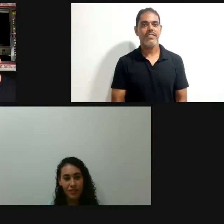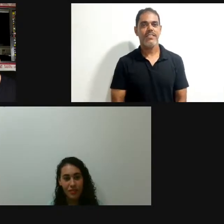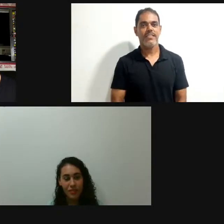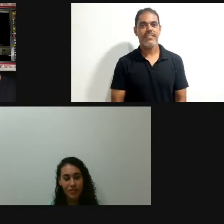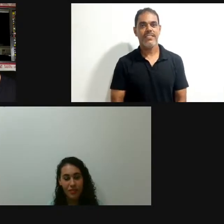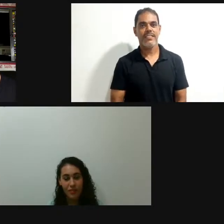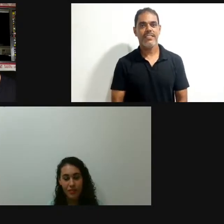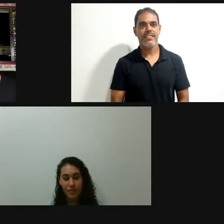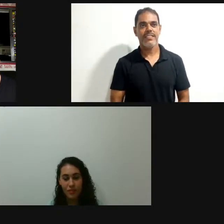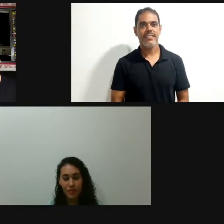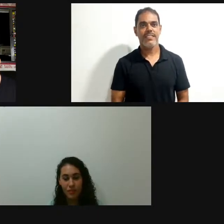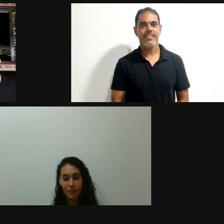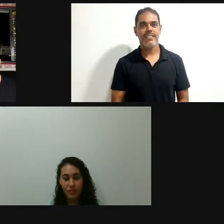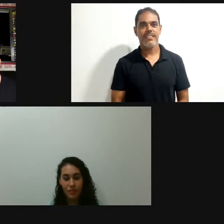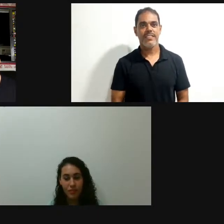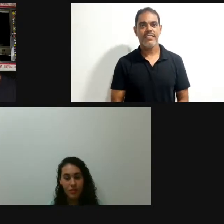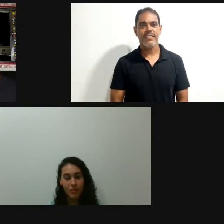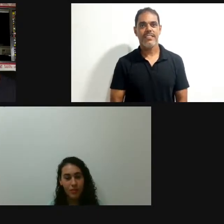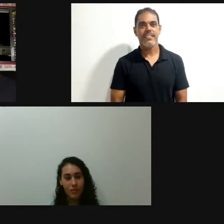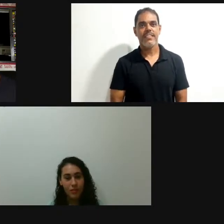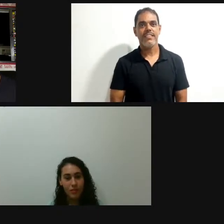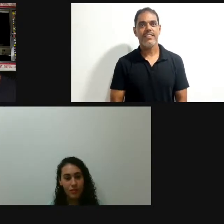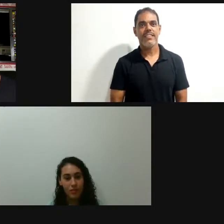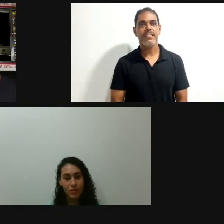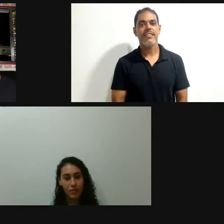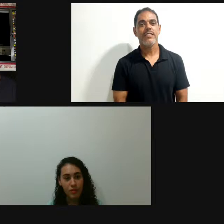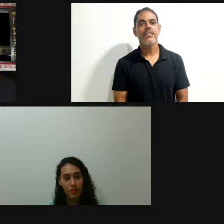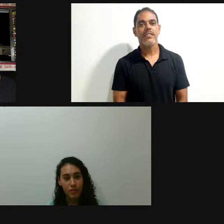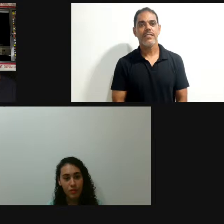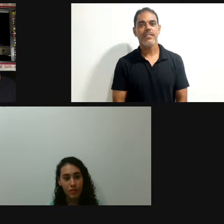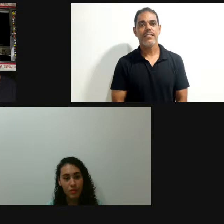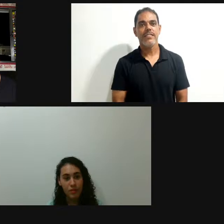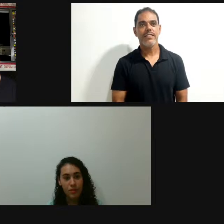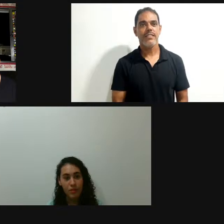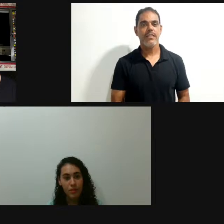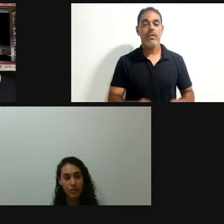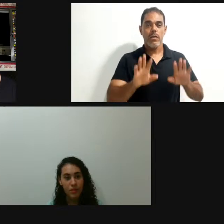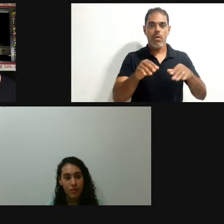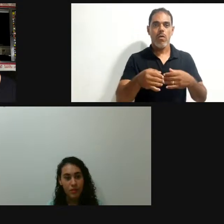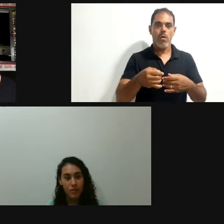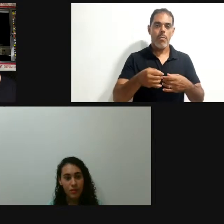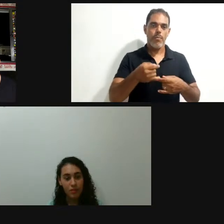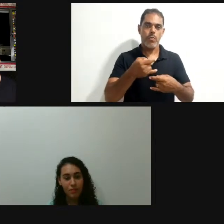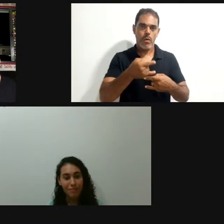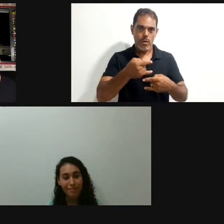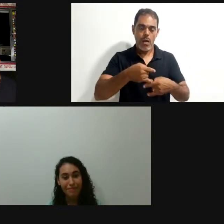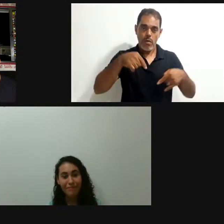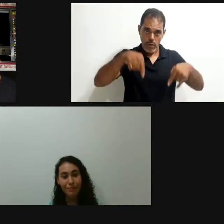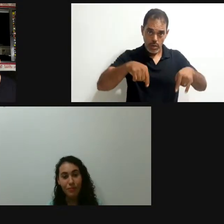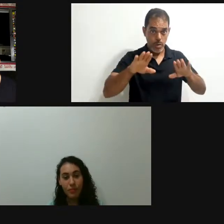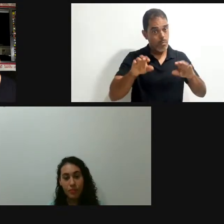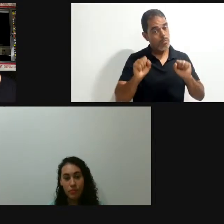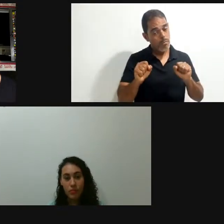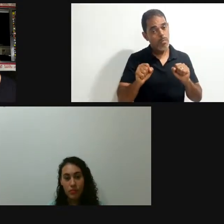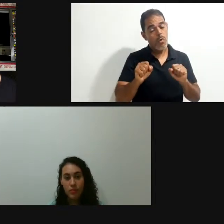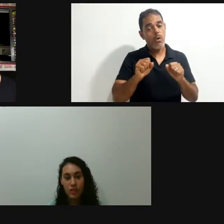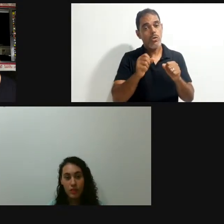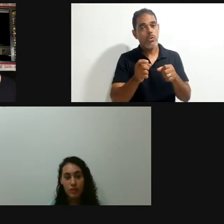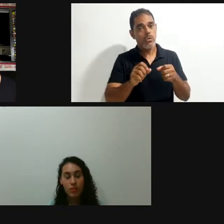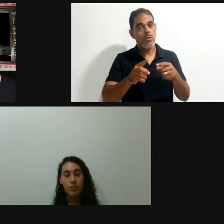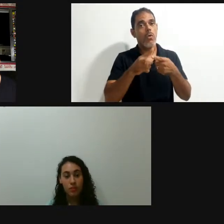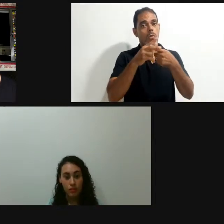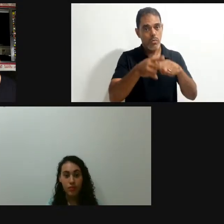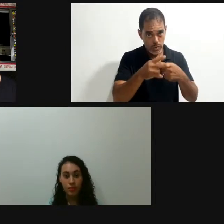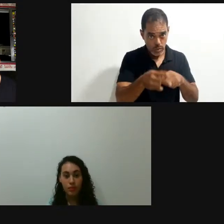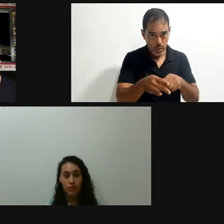Recapitulando, eu coloquei o meu Live Pix aqui, mas eu posso reiterar. Se a Bia, se você, Bia, se sentir confortável